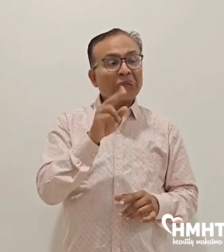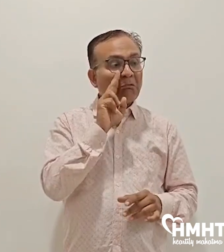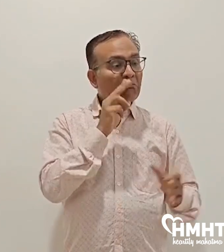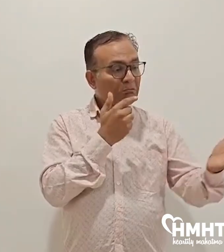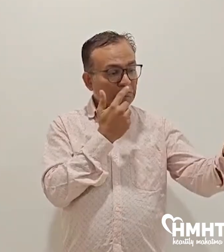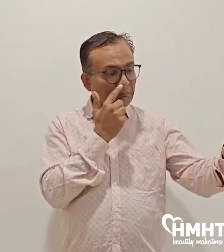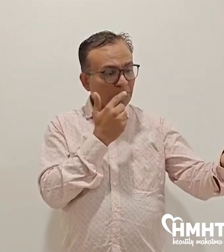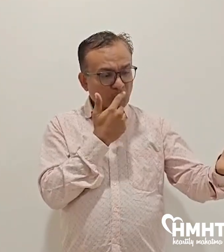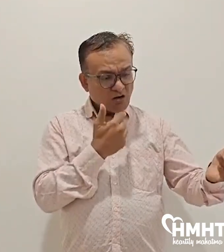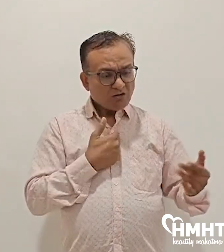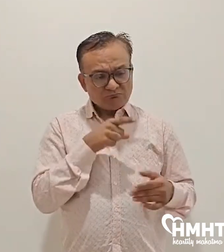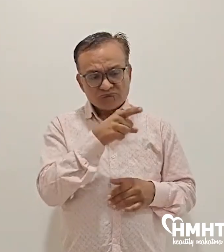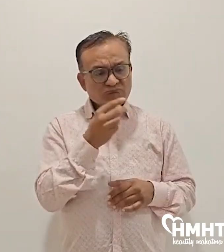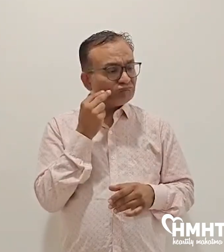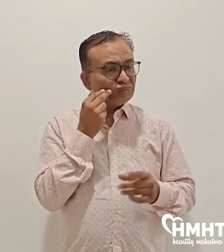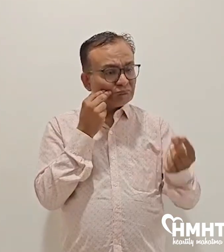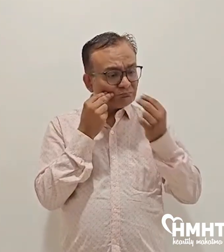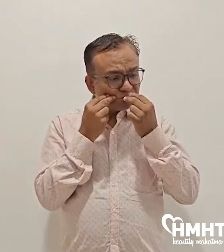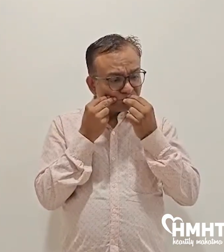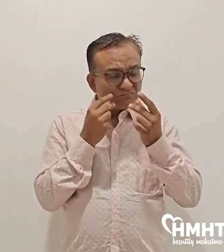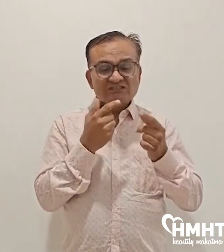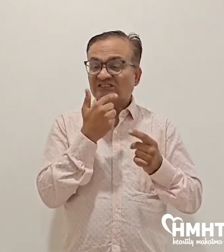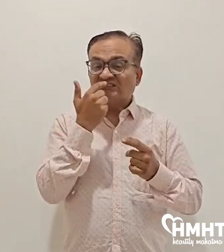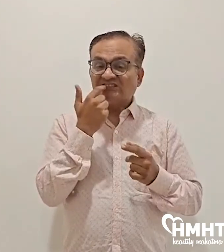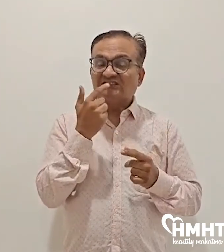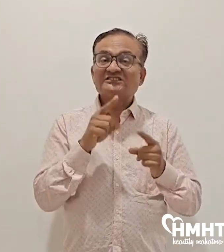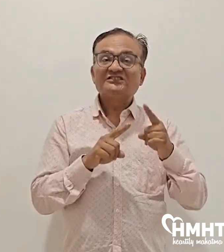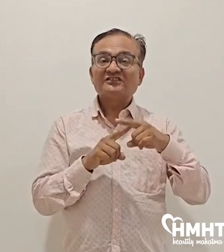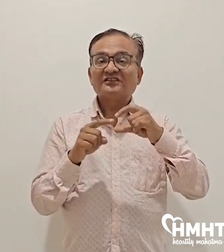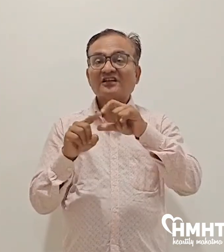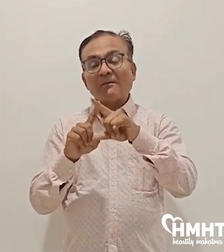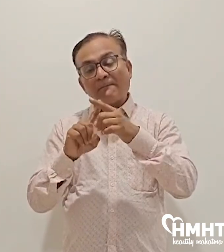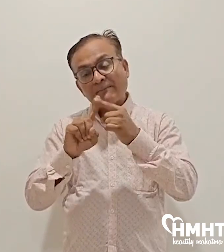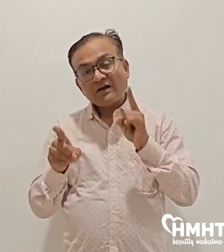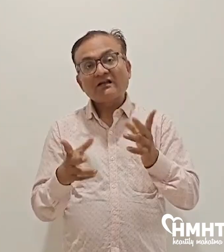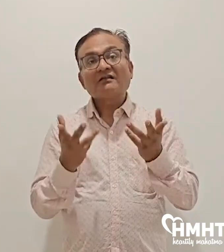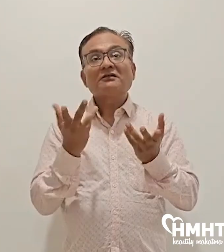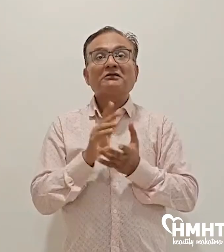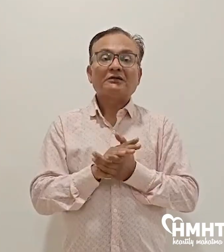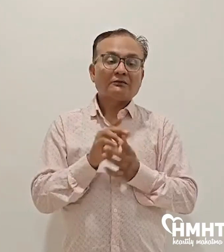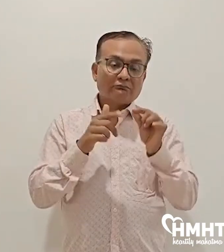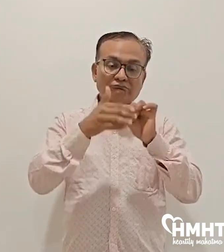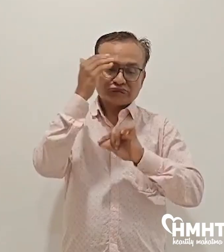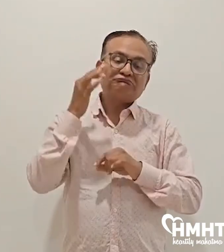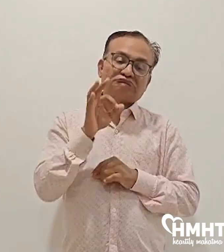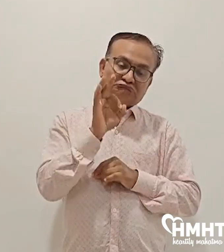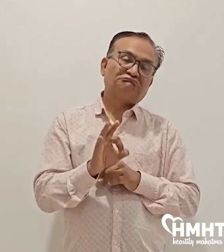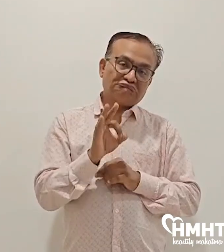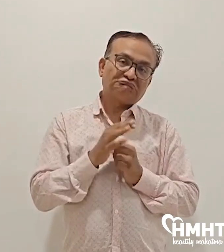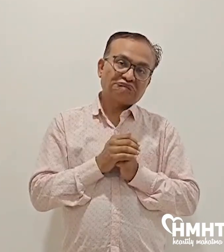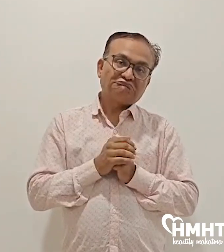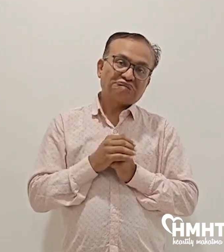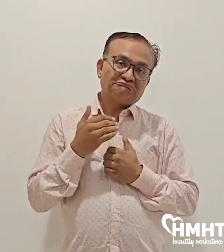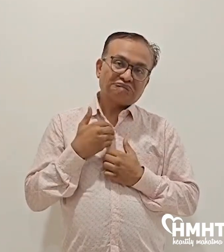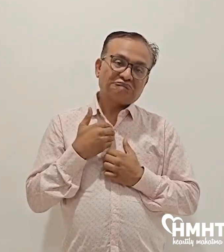ડૉક્ટર કાકા અંકલે કીધેલું દાંત પડી જાય, દાંત સડી જાય, એટલે પછી ચોકલેટ ખાધી હોય તો બ્રશ કરી જવું. તમે ચોકલેટ ખાતા